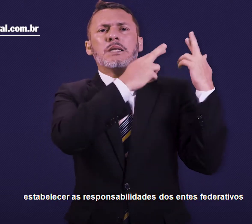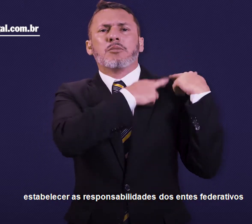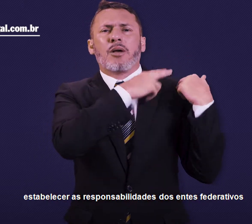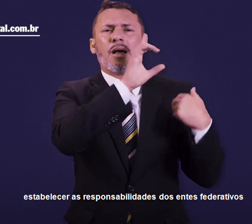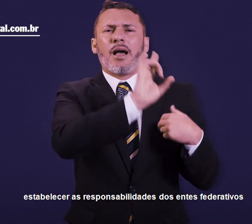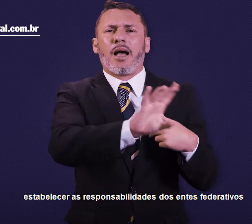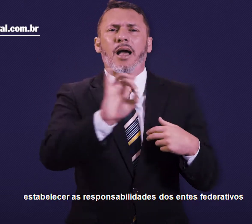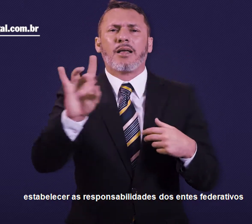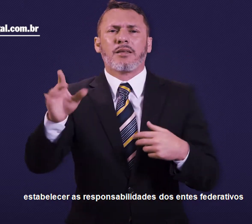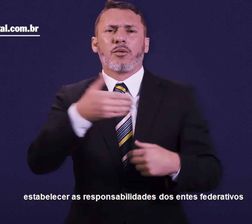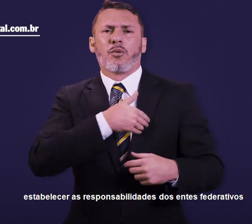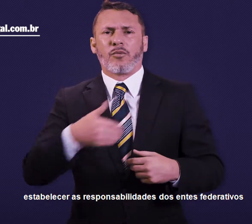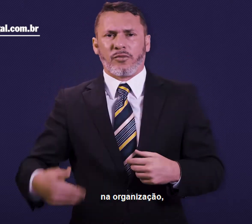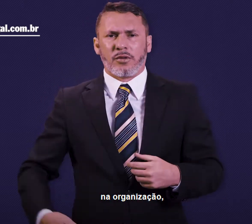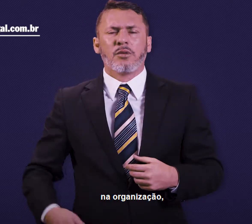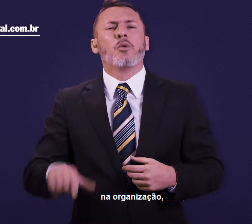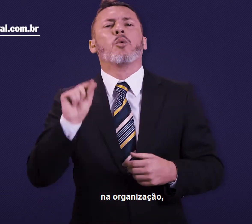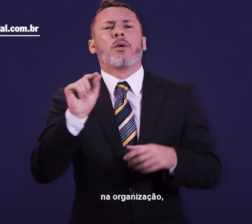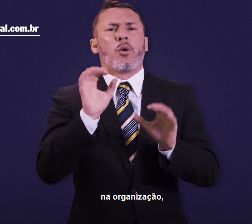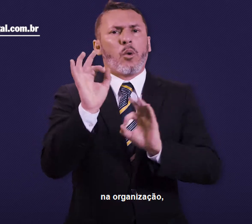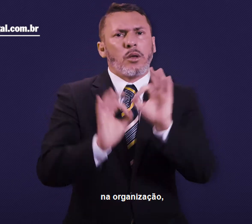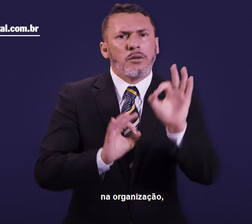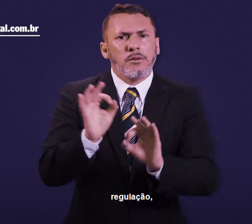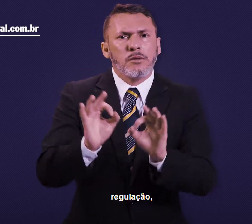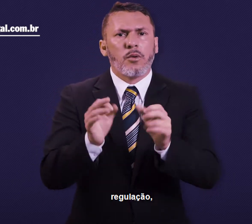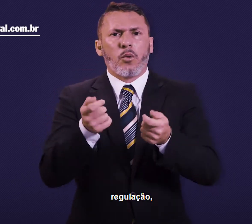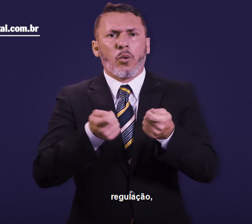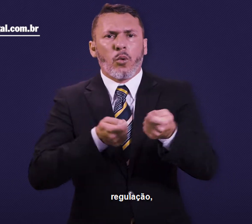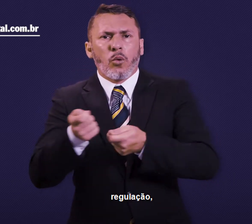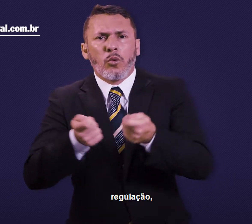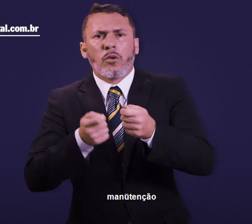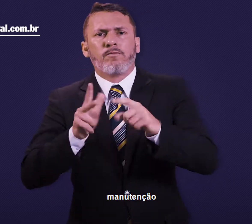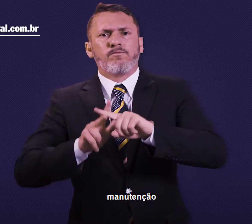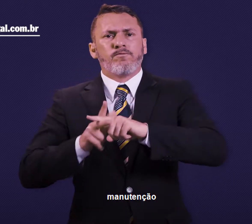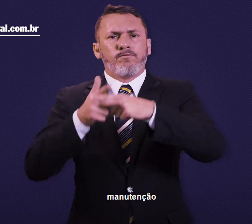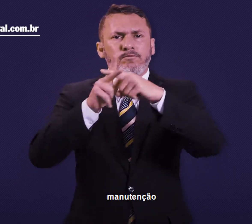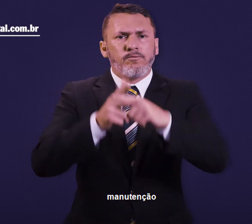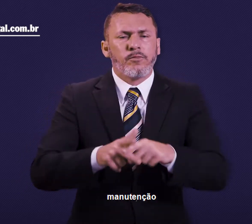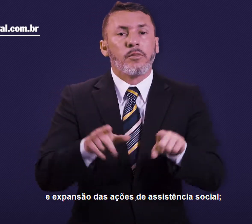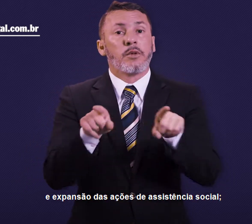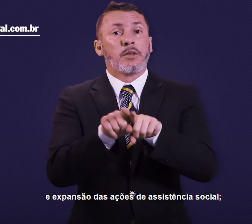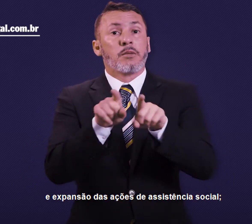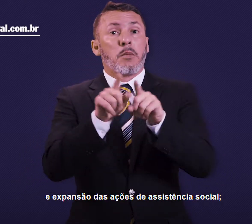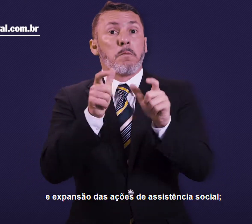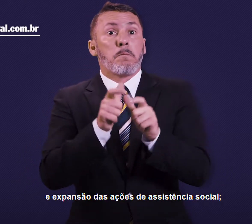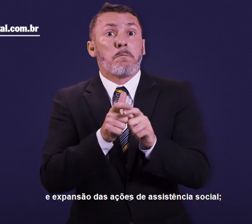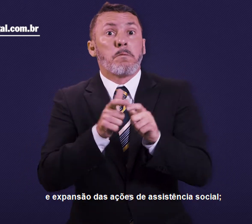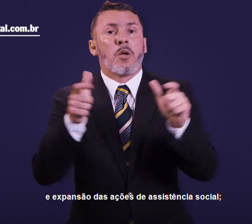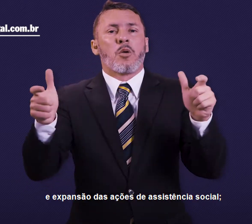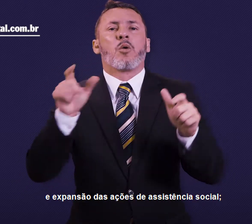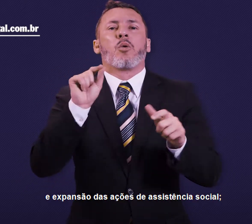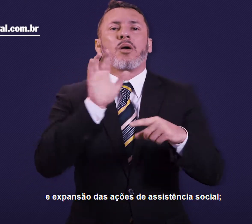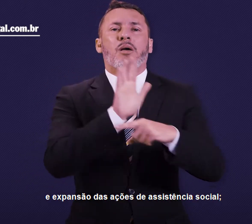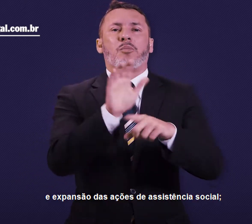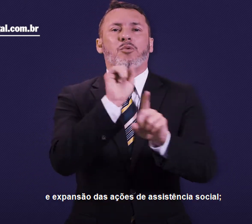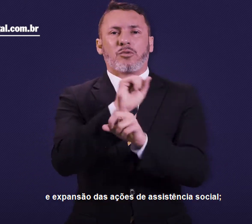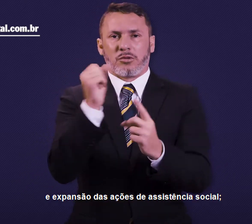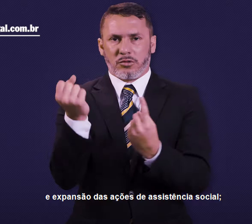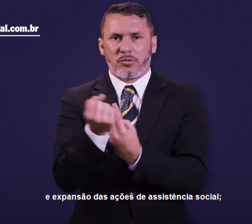entes federativos na organização, regulação, manutenção e expansão das ações de assistência